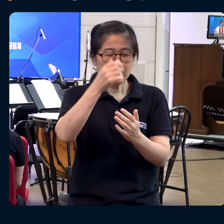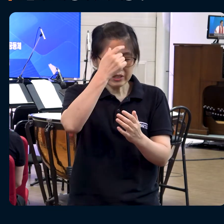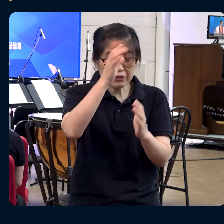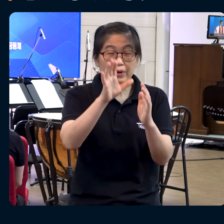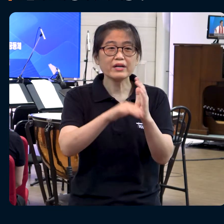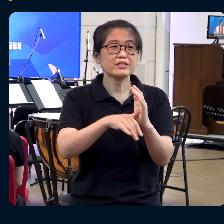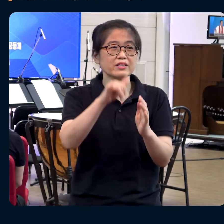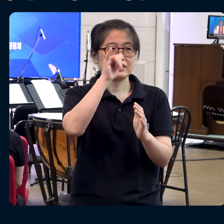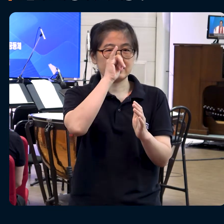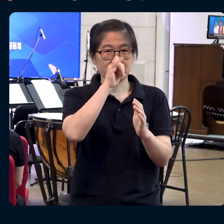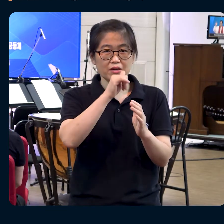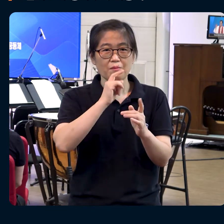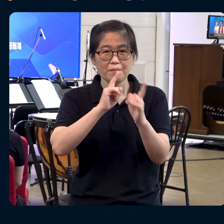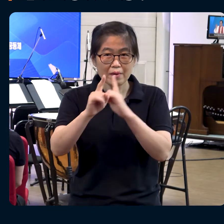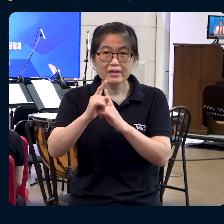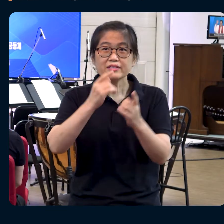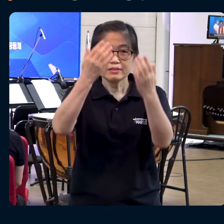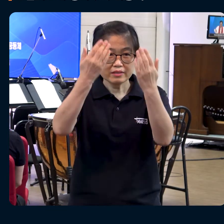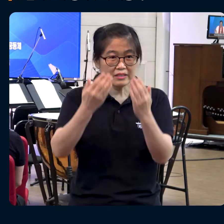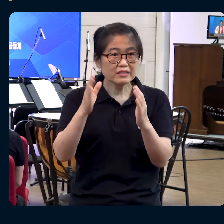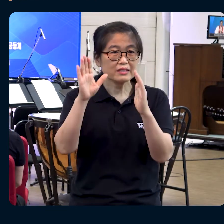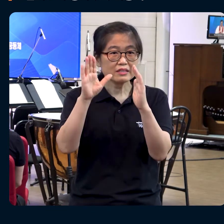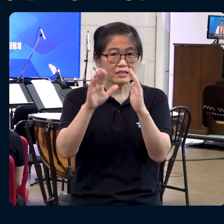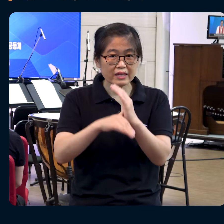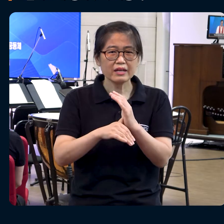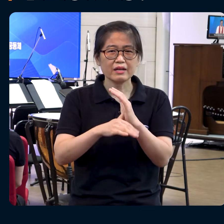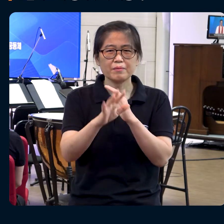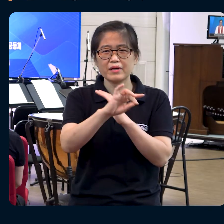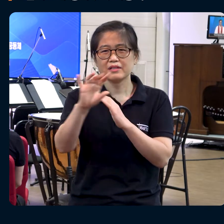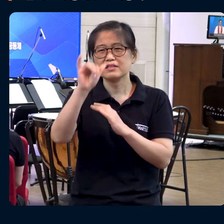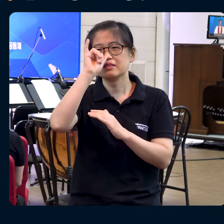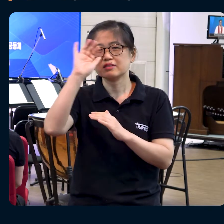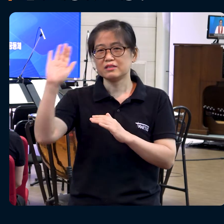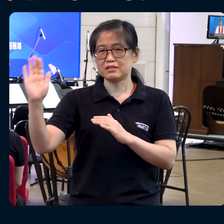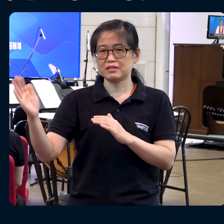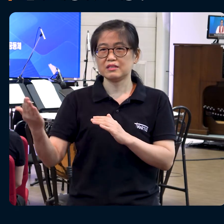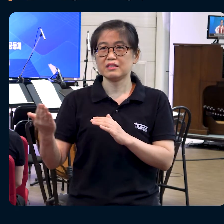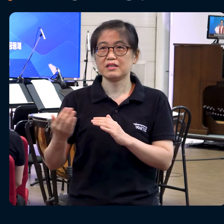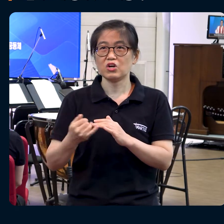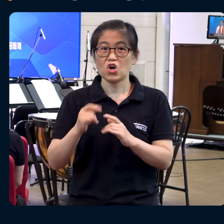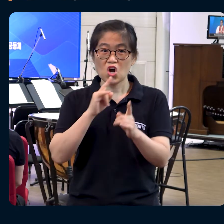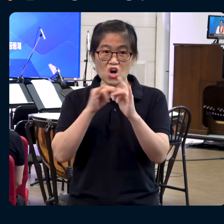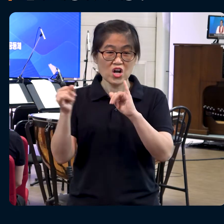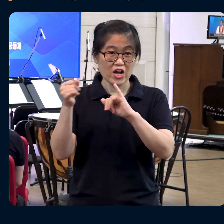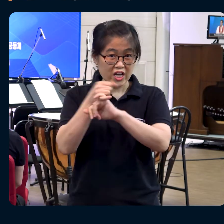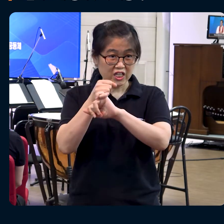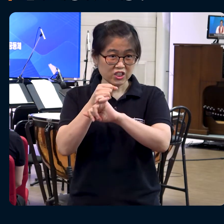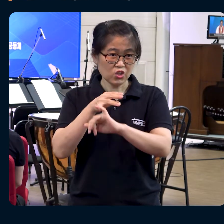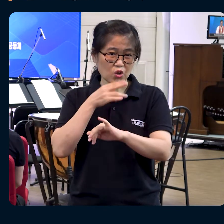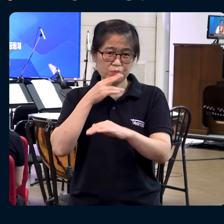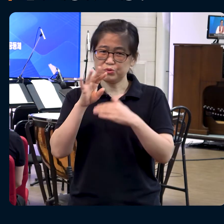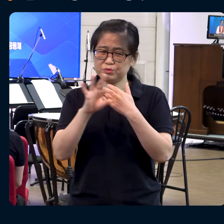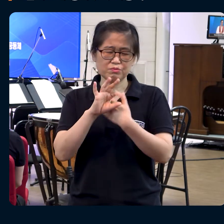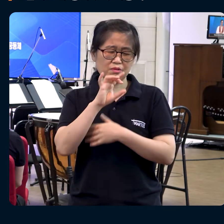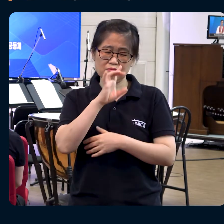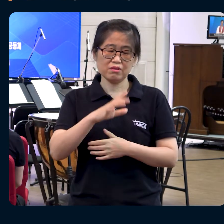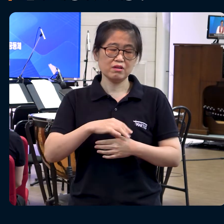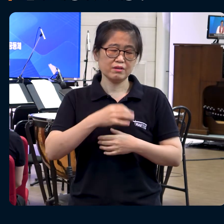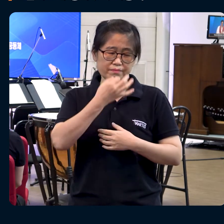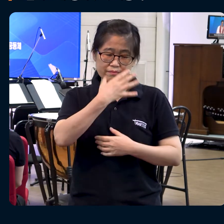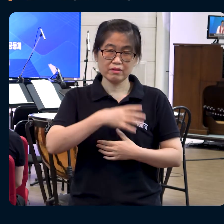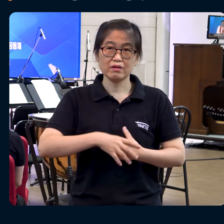때마다 있어야 합니다. 기도할 때마다 있어야 합니다. 말씀을 받을 때마다 있어야 한다, 그 말이에요. 이 언약 갱신 역사는 그런